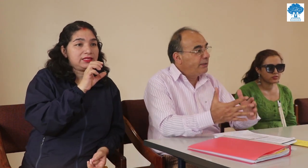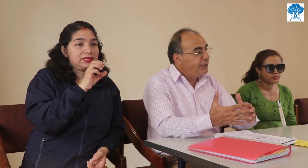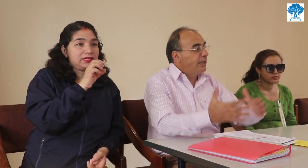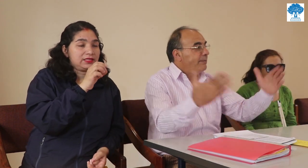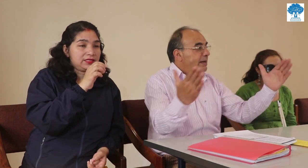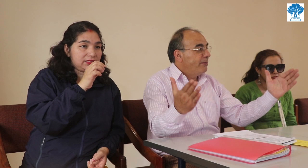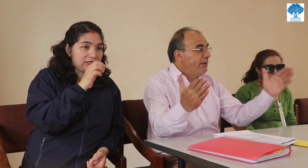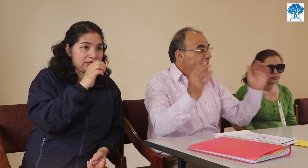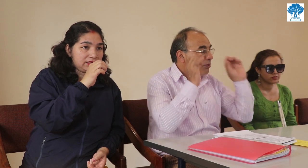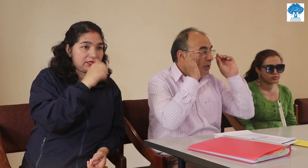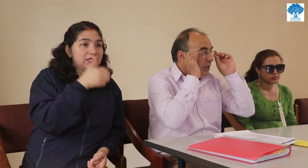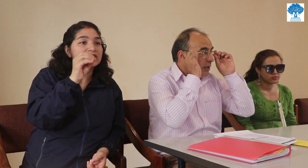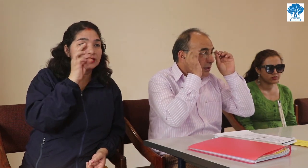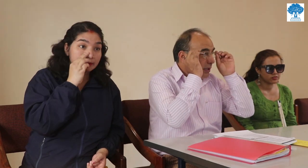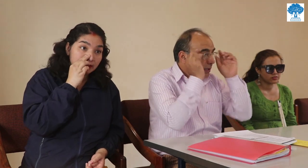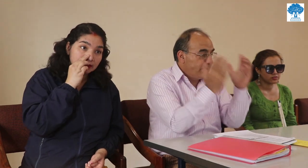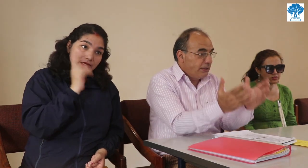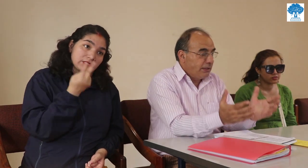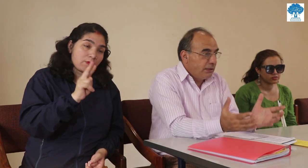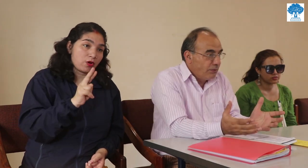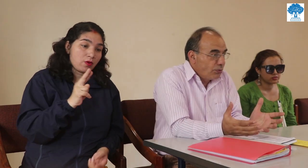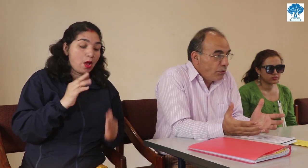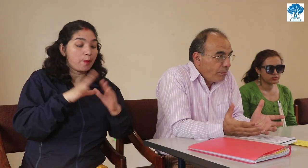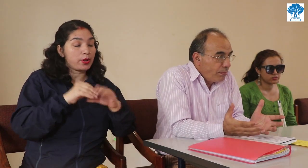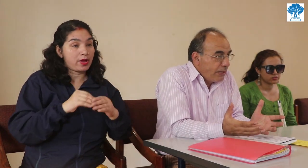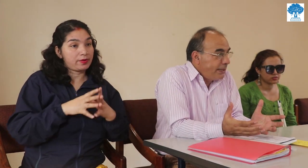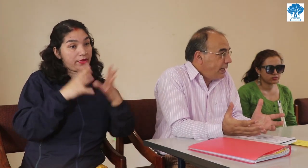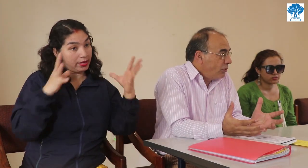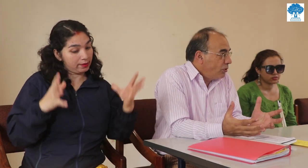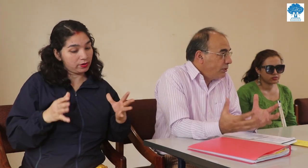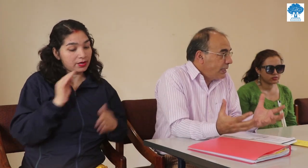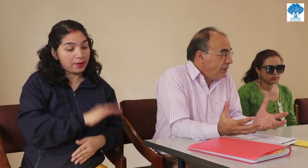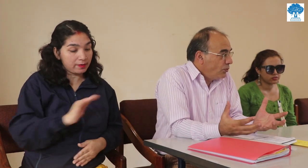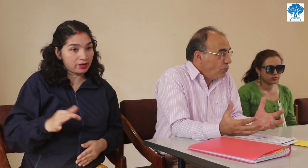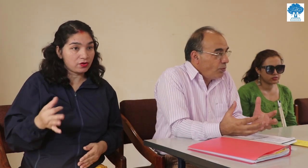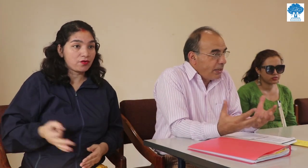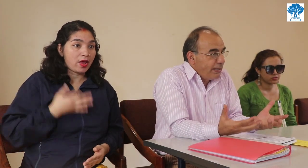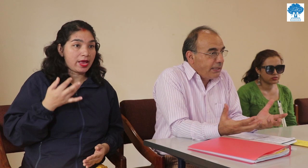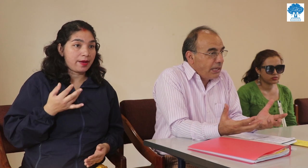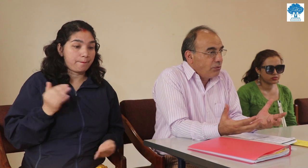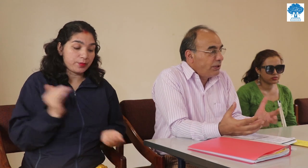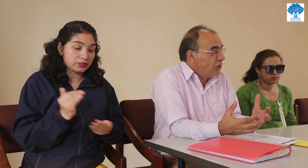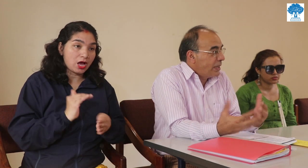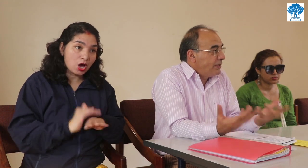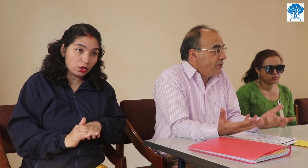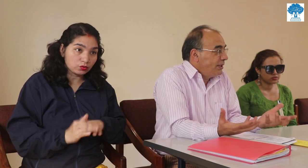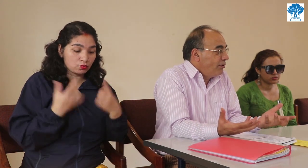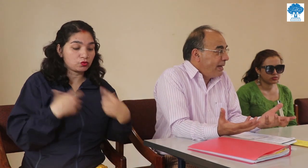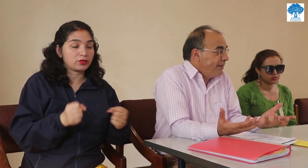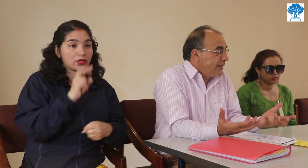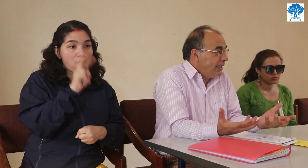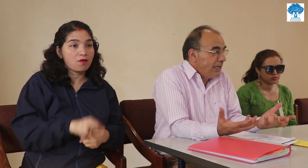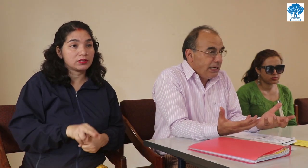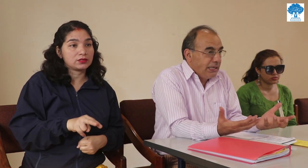नियोजनलाई एकदमै धेरै व्यापक बनाइयो तर चाहिँ उसको बालबालिकाको, नवजात शिशुको बालबालिकाहरूको चाहिँ स्वास्थ्यको